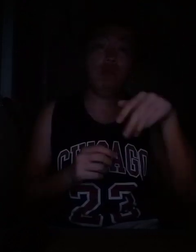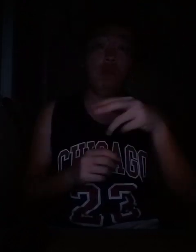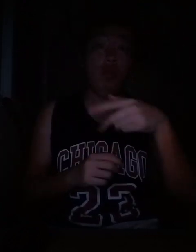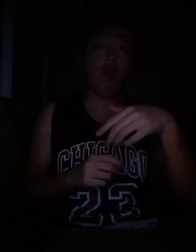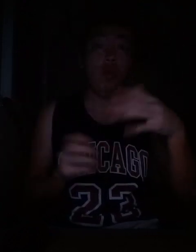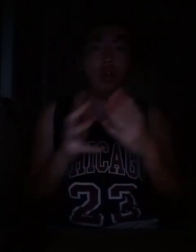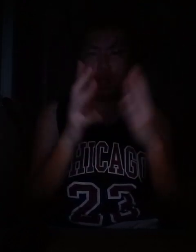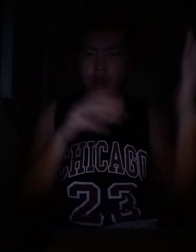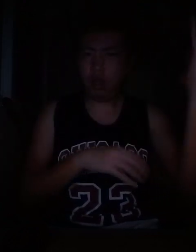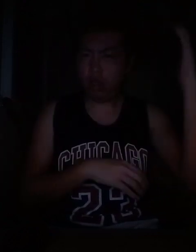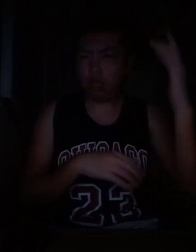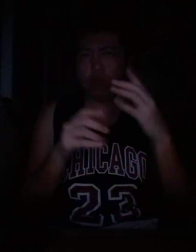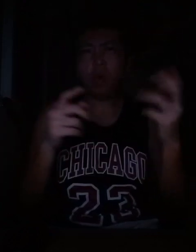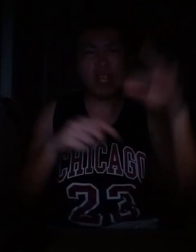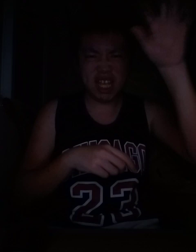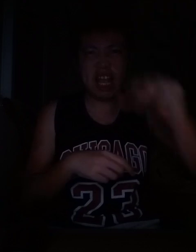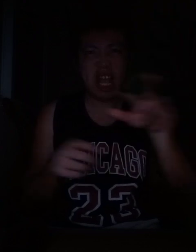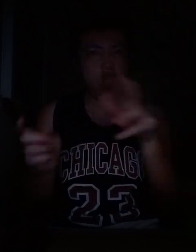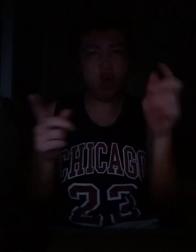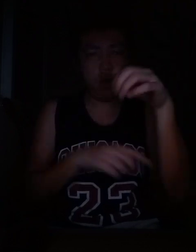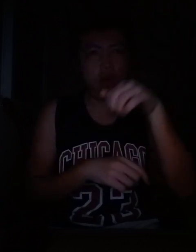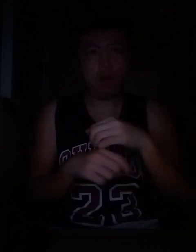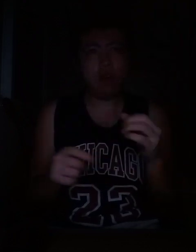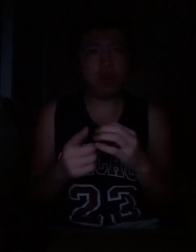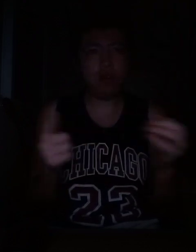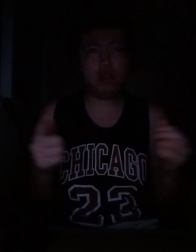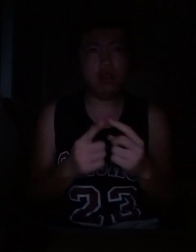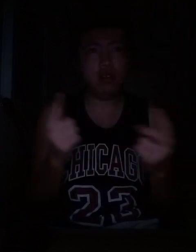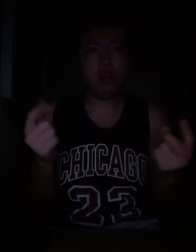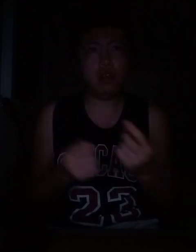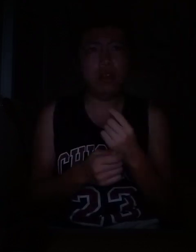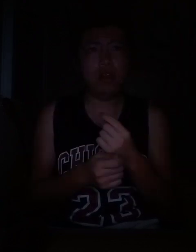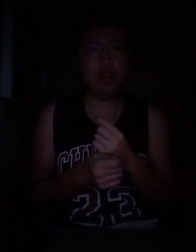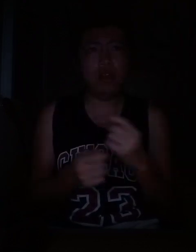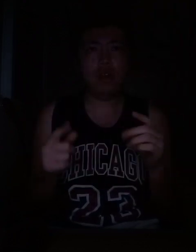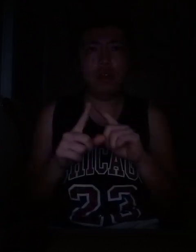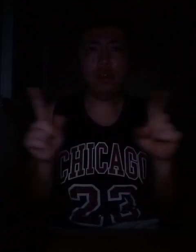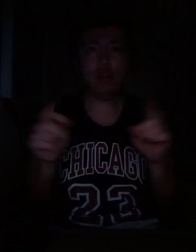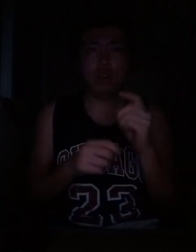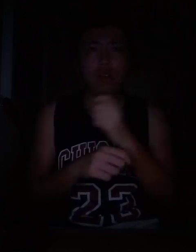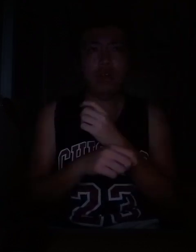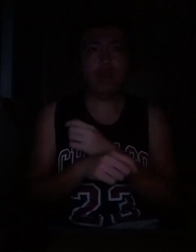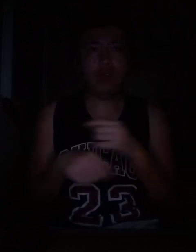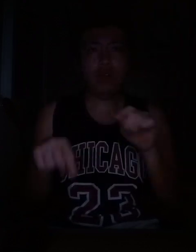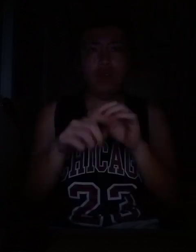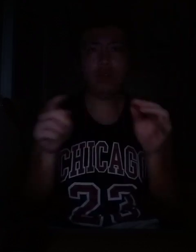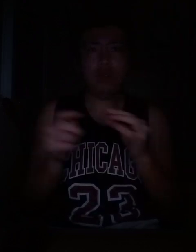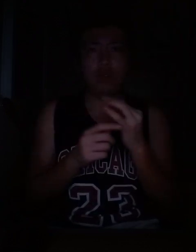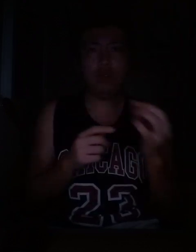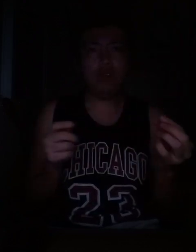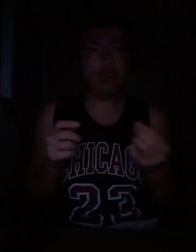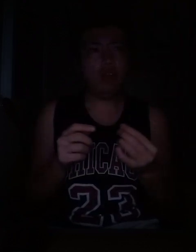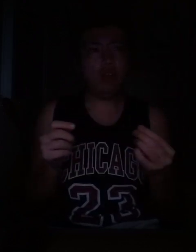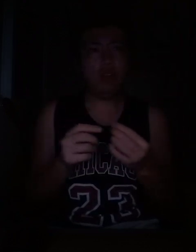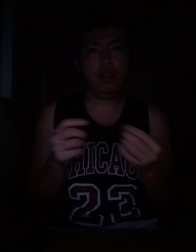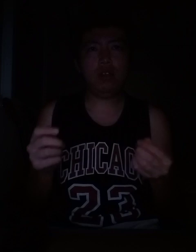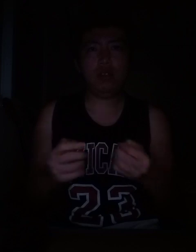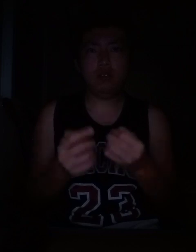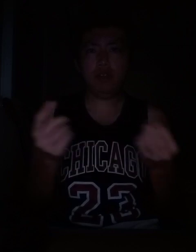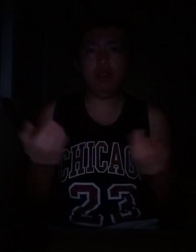제주공항에서도 폭탄 테러와 흉기 난동을 벌이겠다는 예고글이 올라와 경찰 특공대가 긴급 배치됐습니다. 이따금 기자입니다.